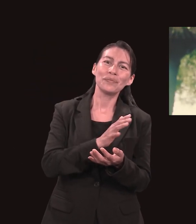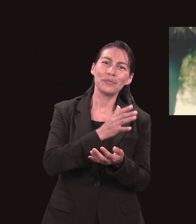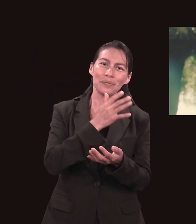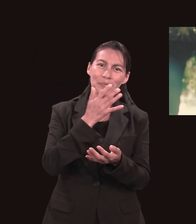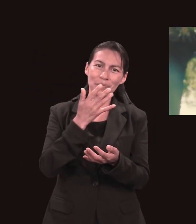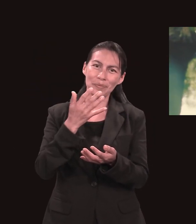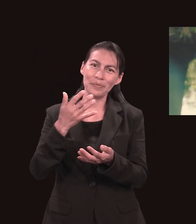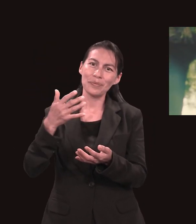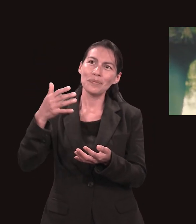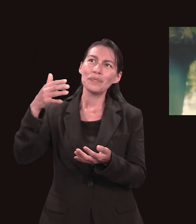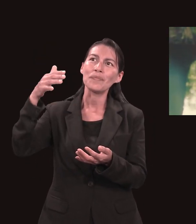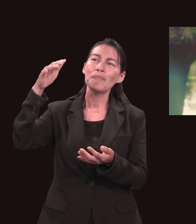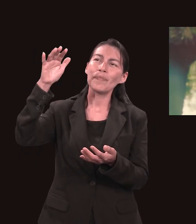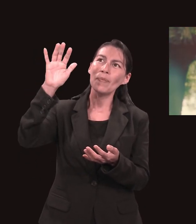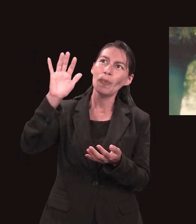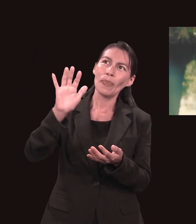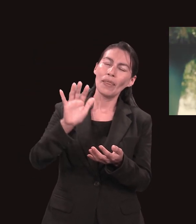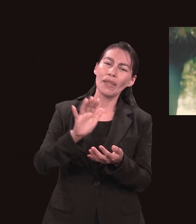¡Gracias!